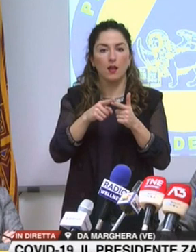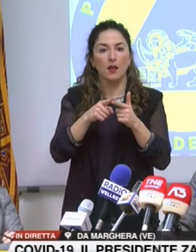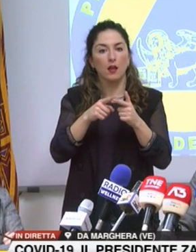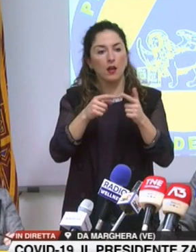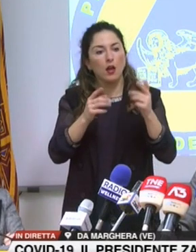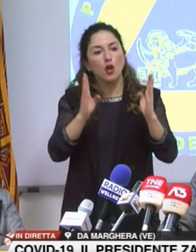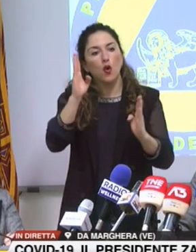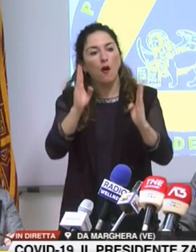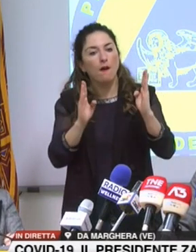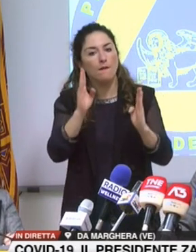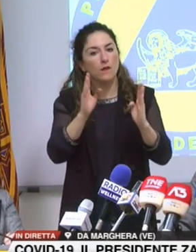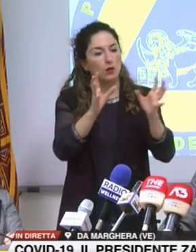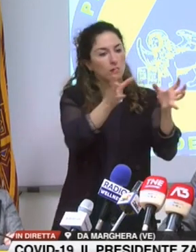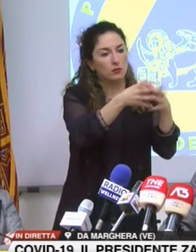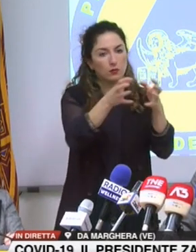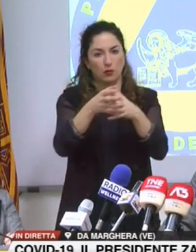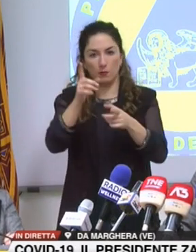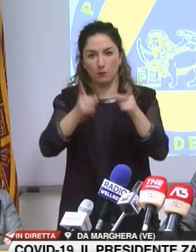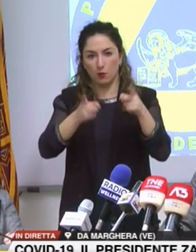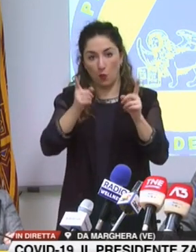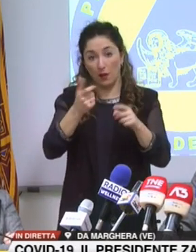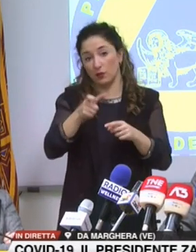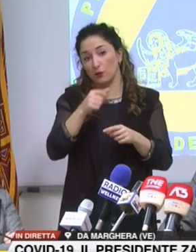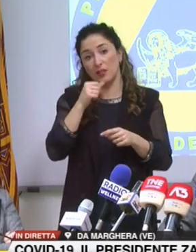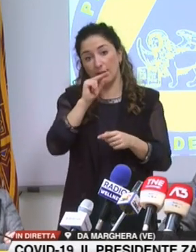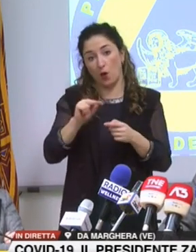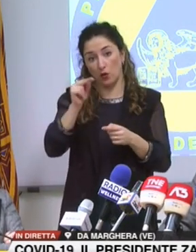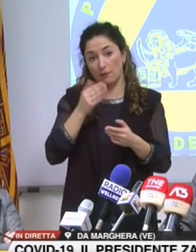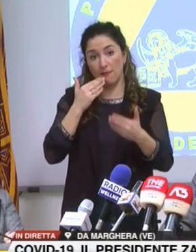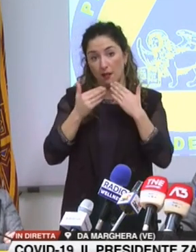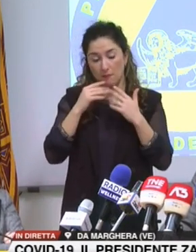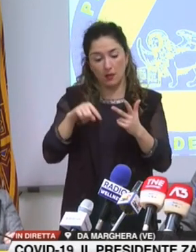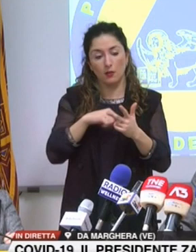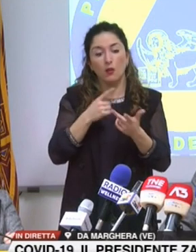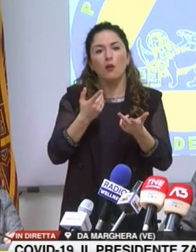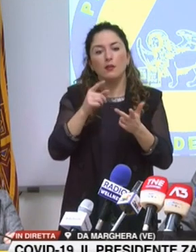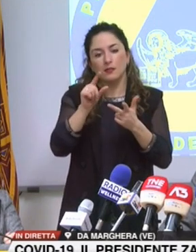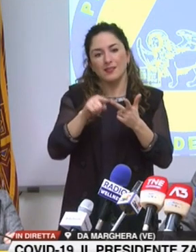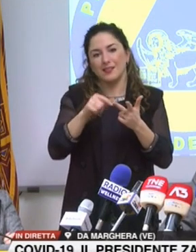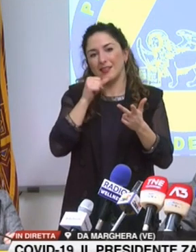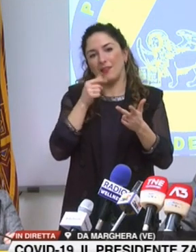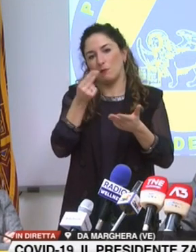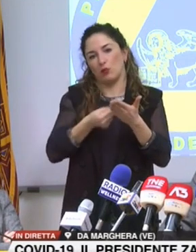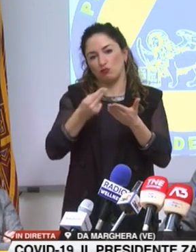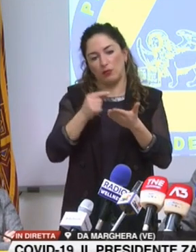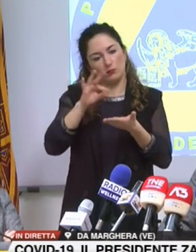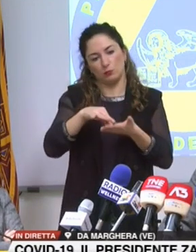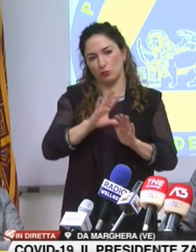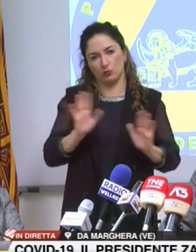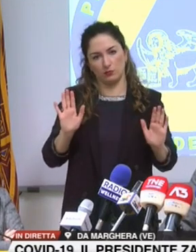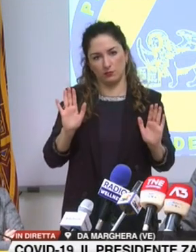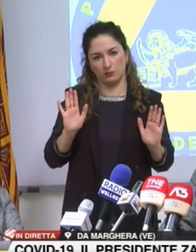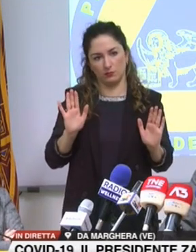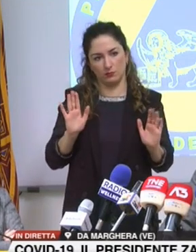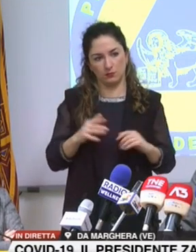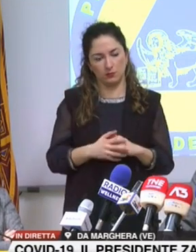non può prescindere, perché servono i voti per il Parlamento, e il confronto immagino avverrà sulla base di progettualità. Punto. Mi fermo qui. Per